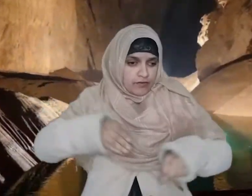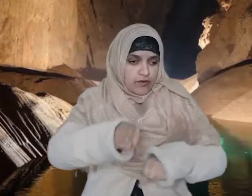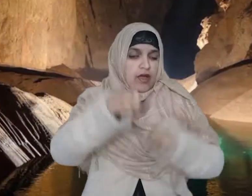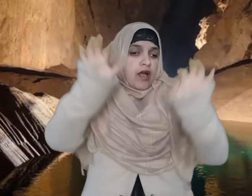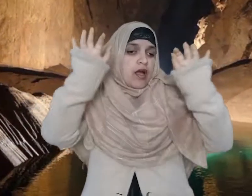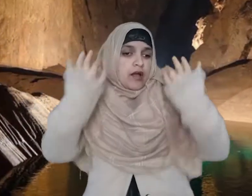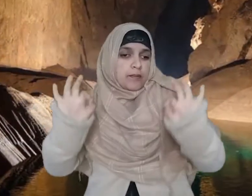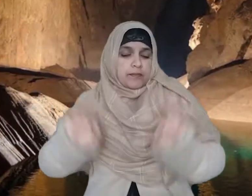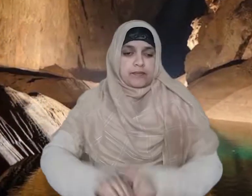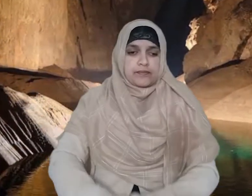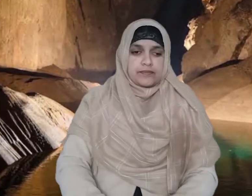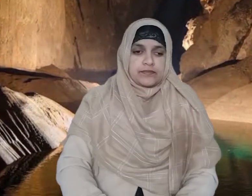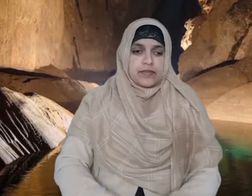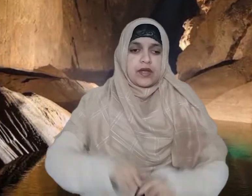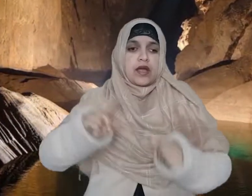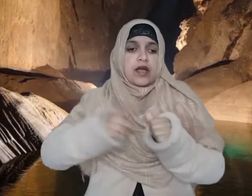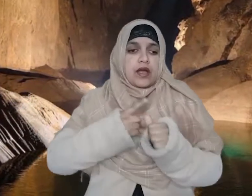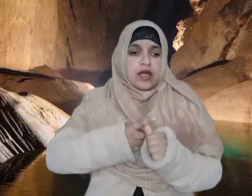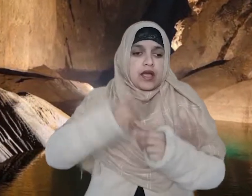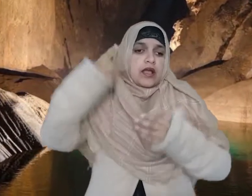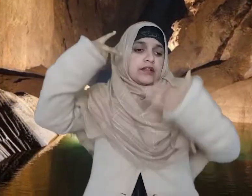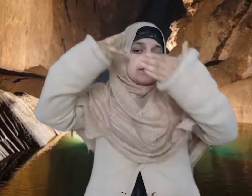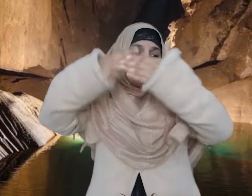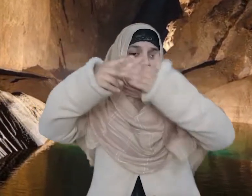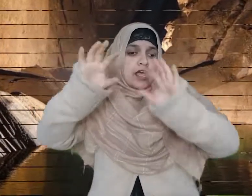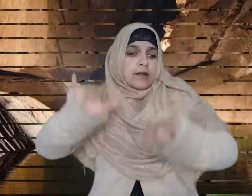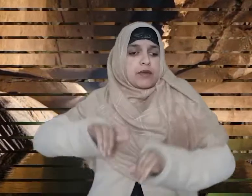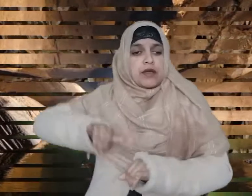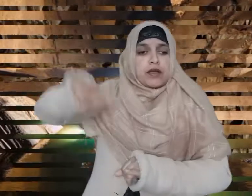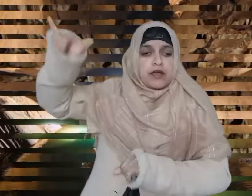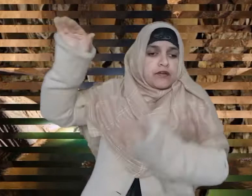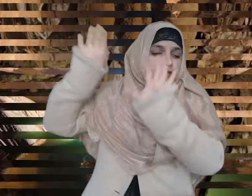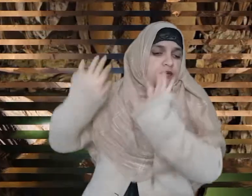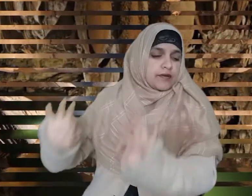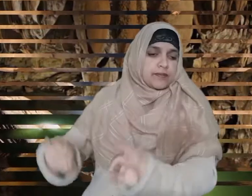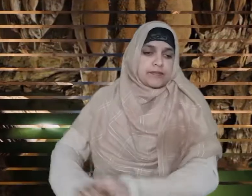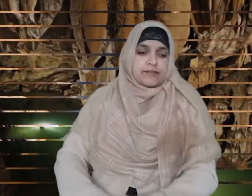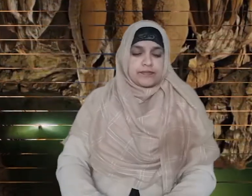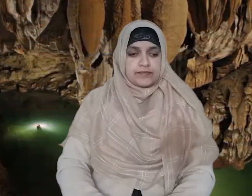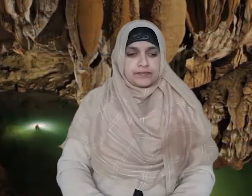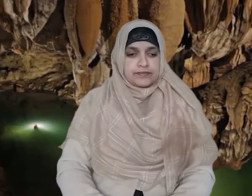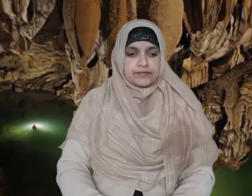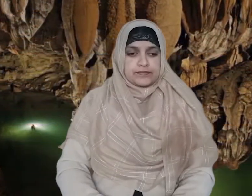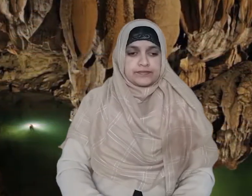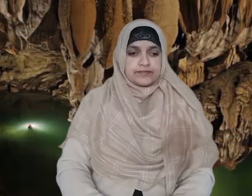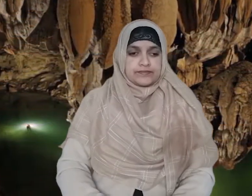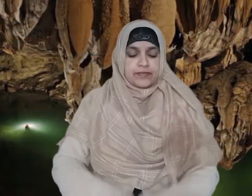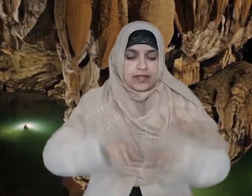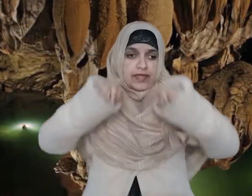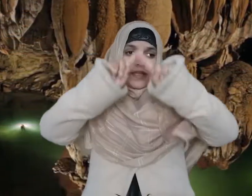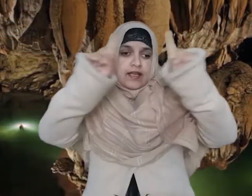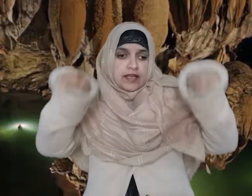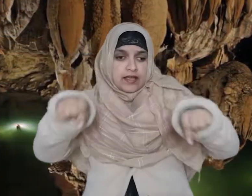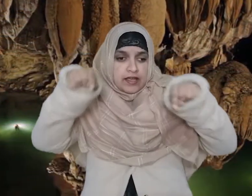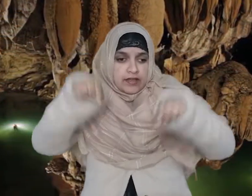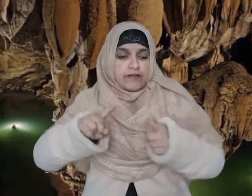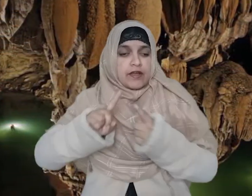سے 5 ملین سال پرانا ہے۔ ہینگ سن ڈونگ 1991 میں ایک مقامی شخص نے نیشنل پارک کے مرکز میں دریافت کیا